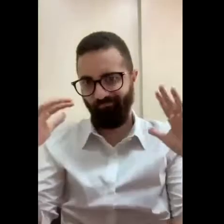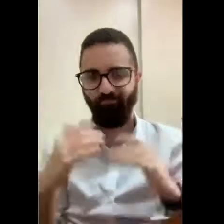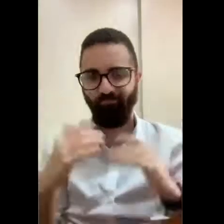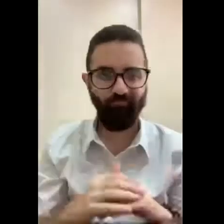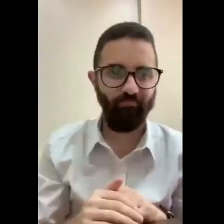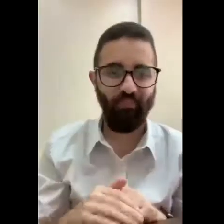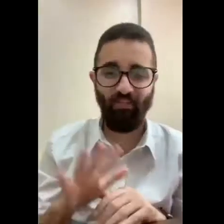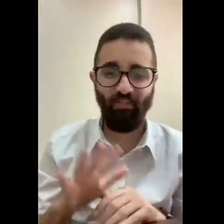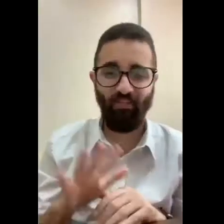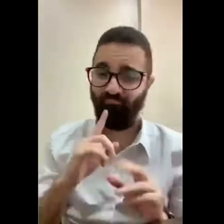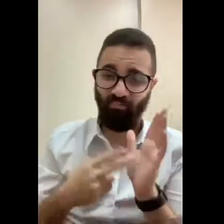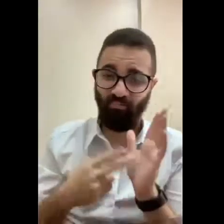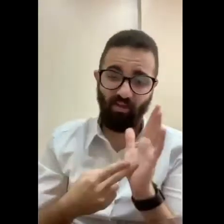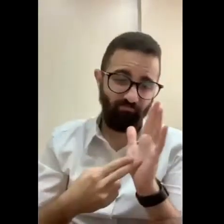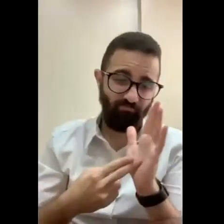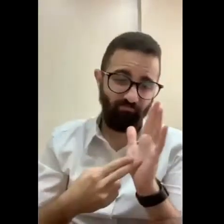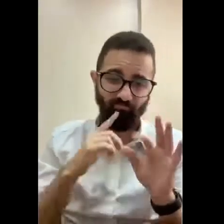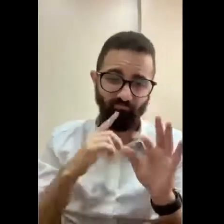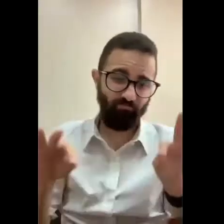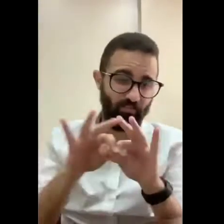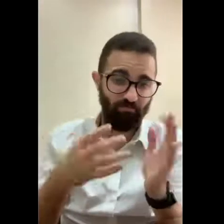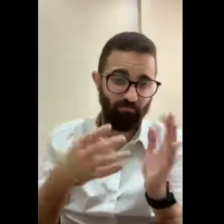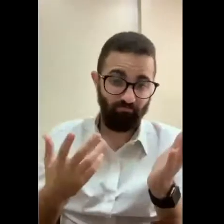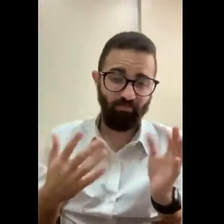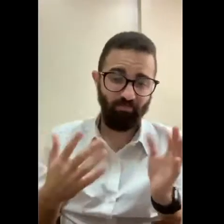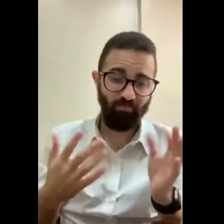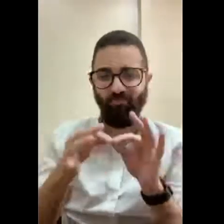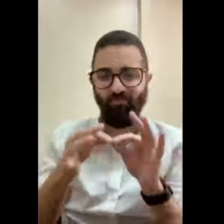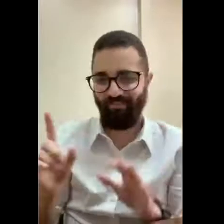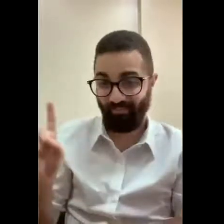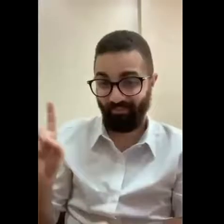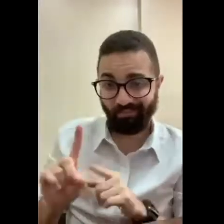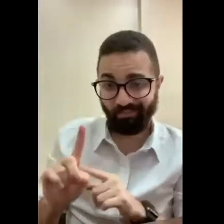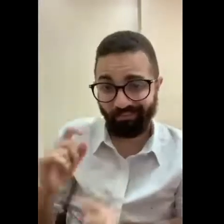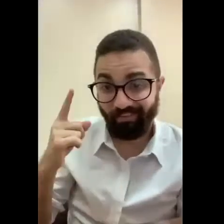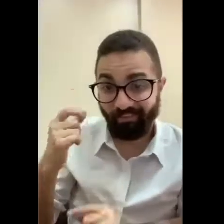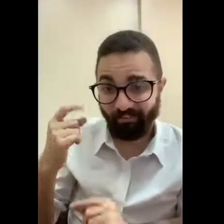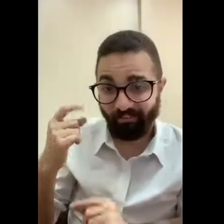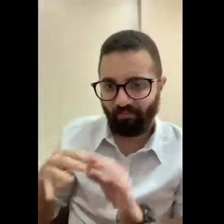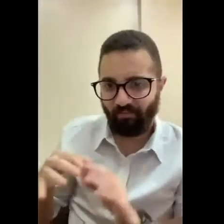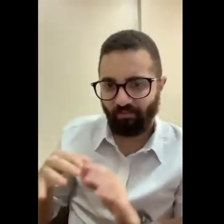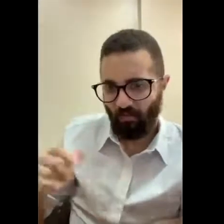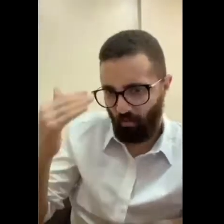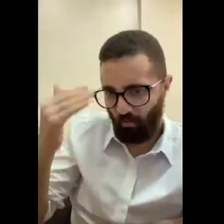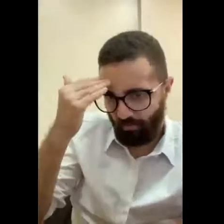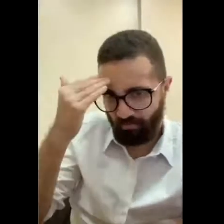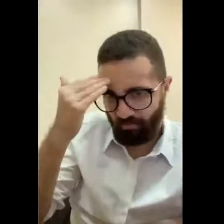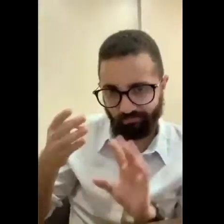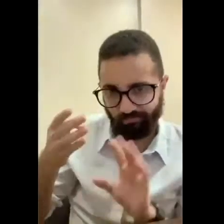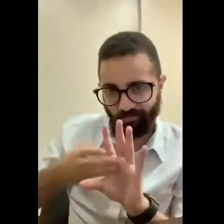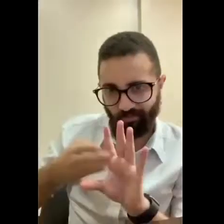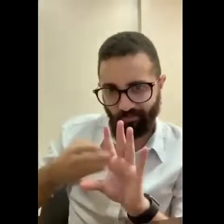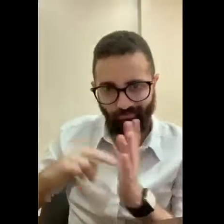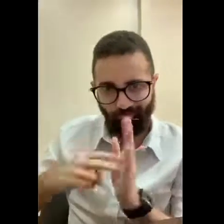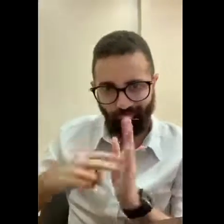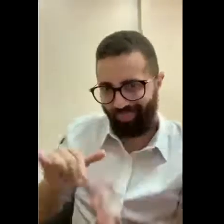para ayudarnos. No, las personas sordas no entendemos eso mucho, pero es muy importante tener un